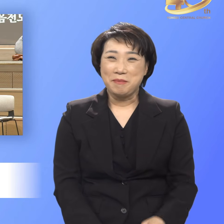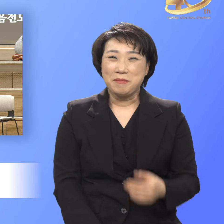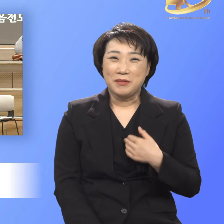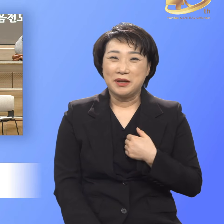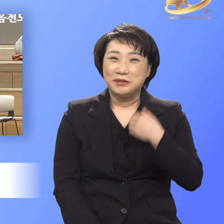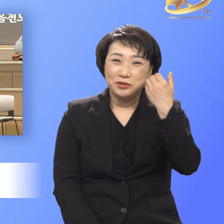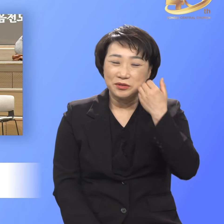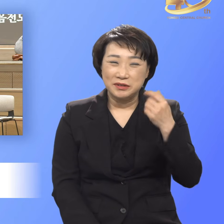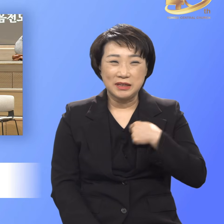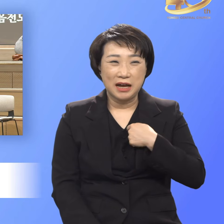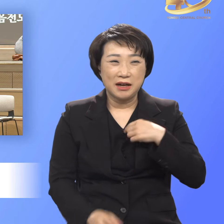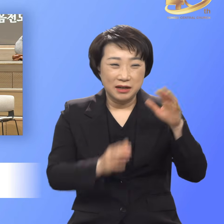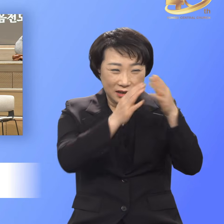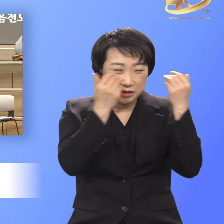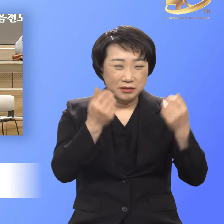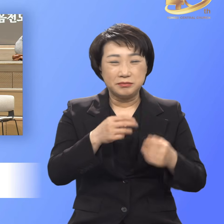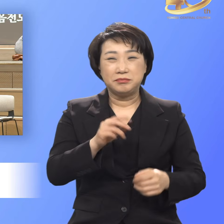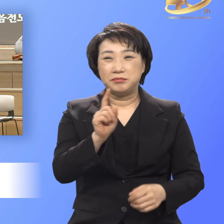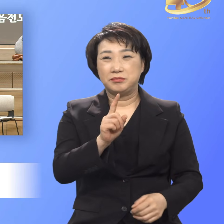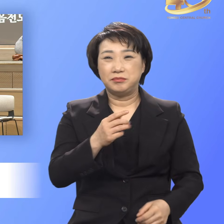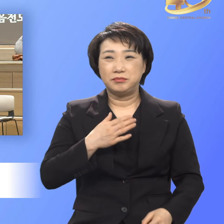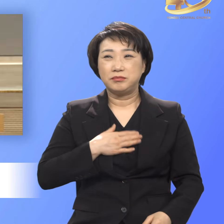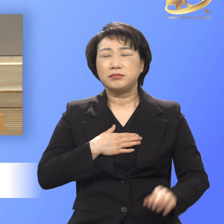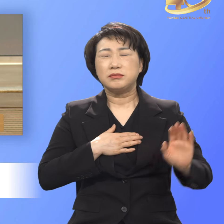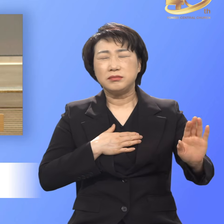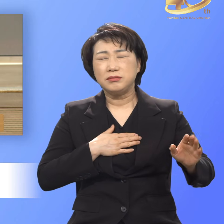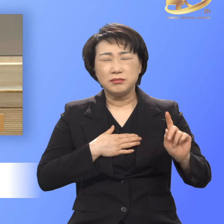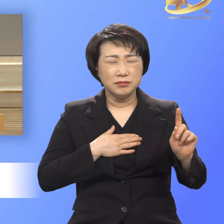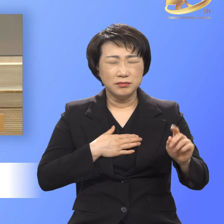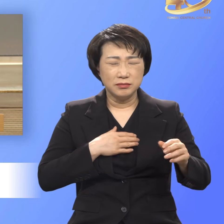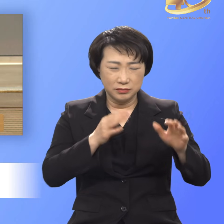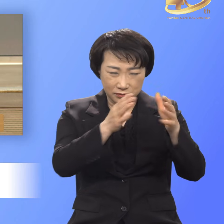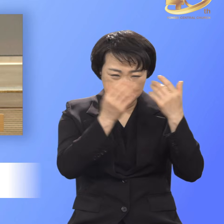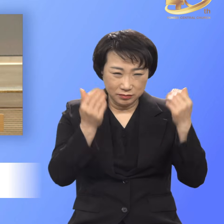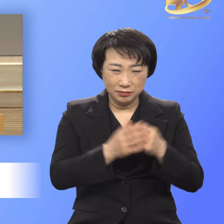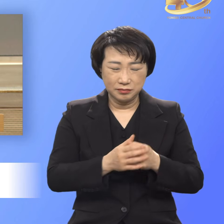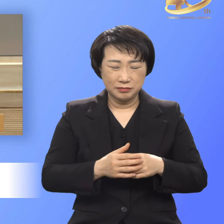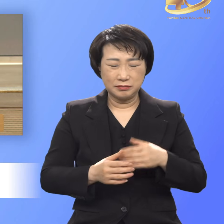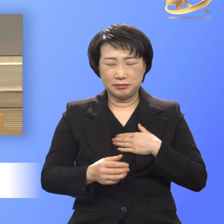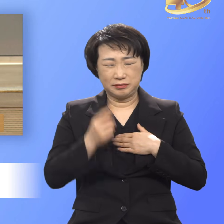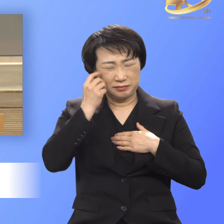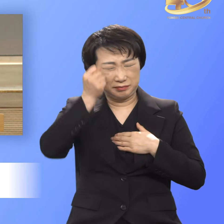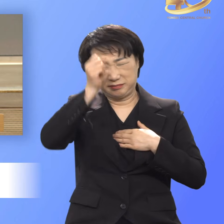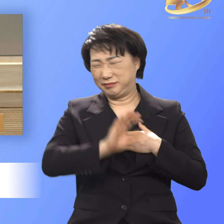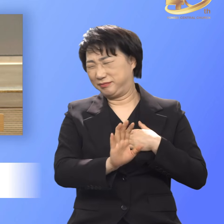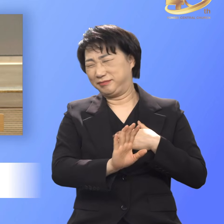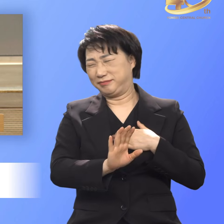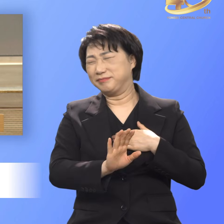난 누가 나를 함부로 해도 난 함부로 여김을 당한다.